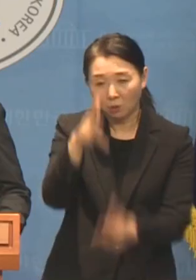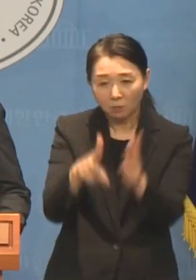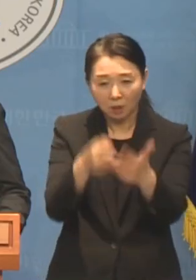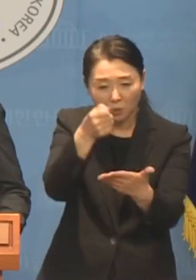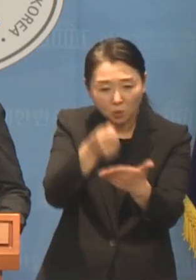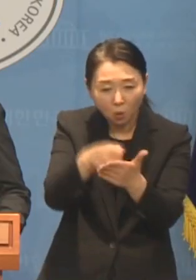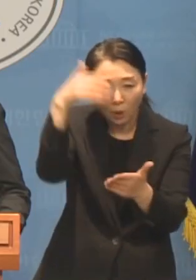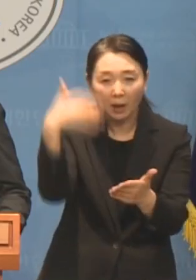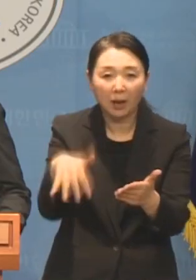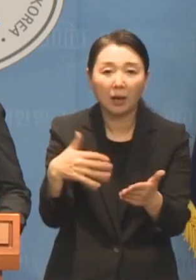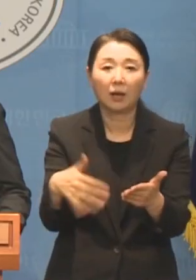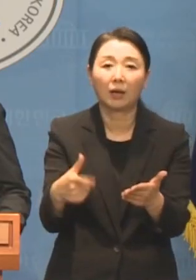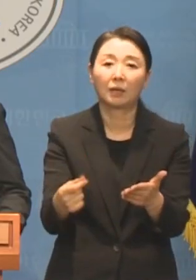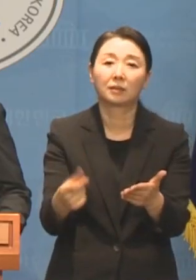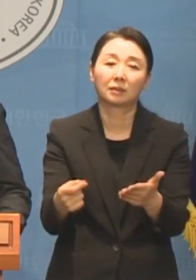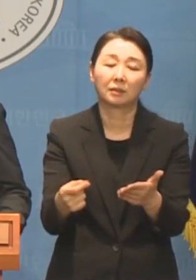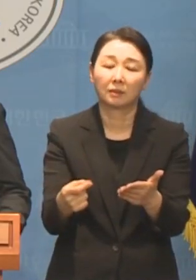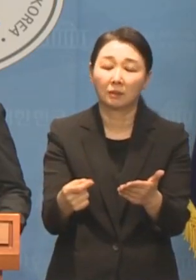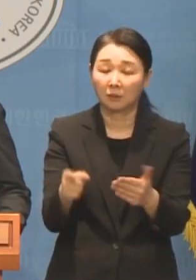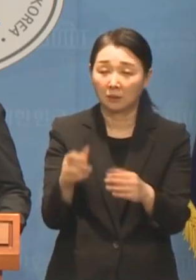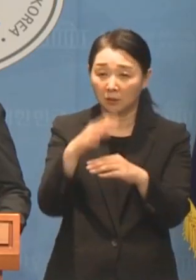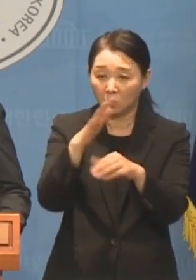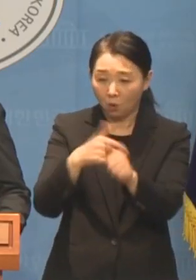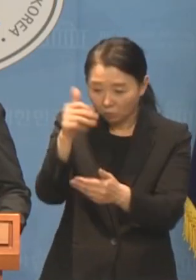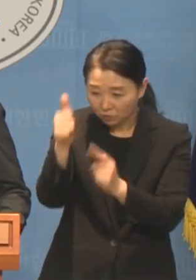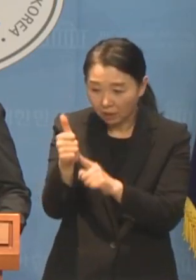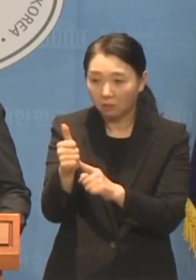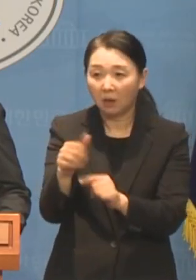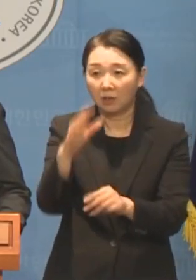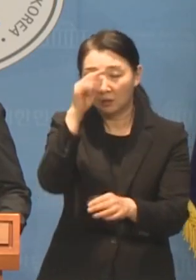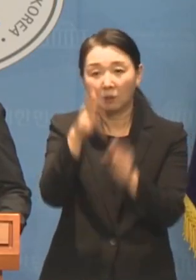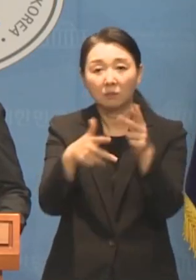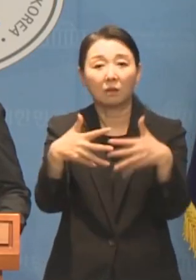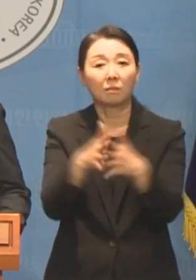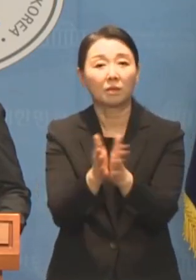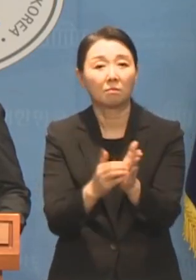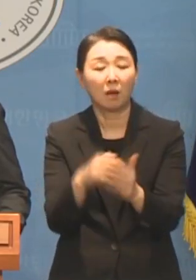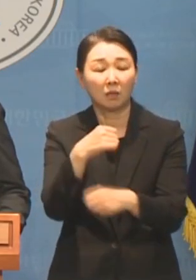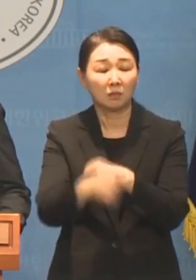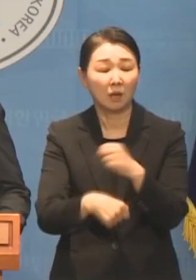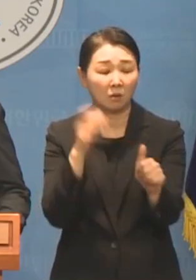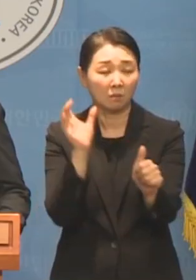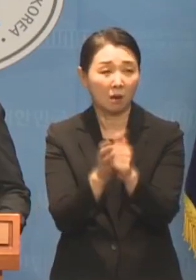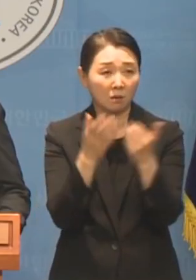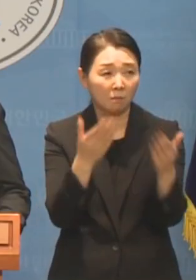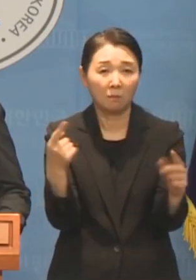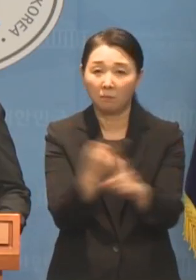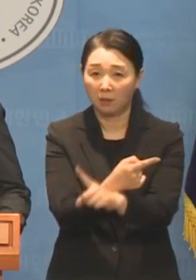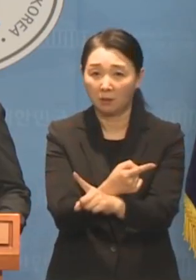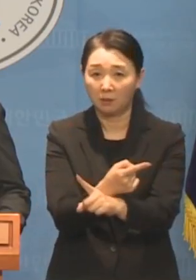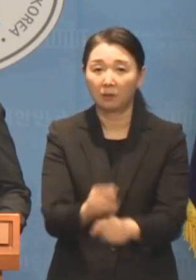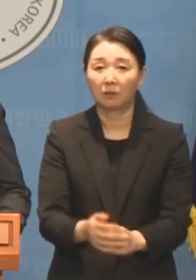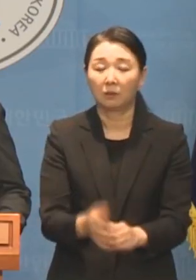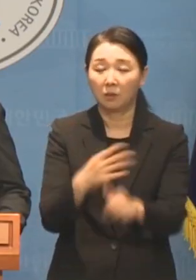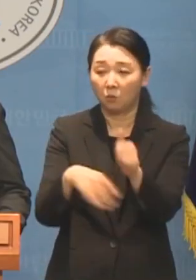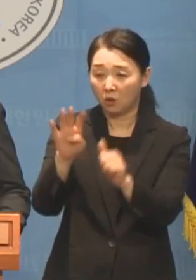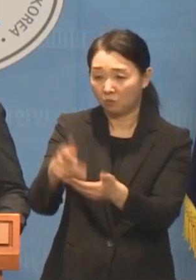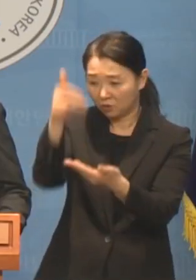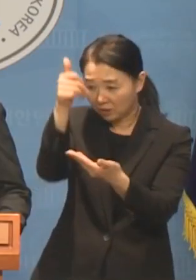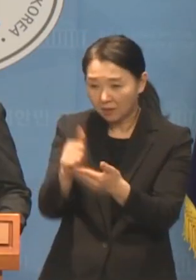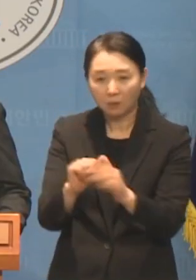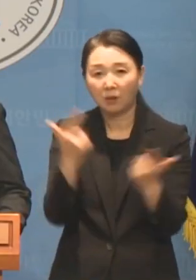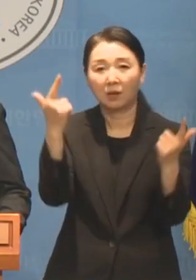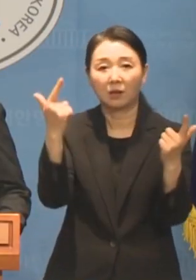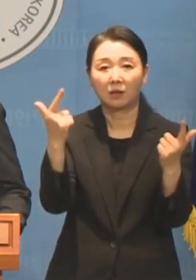상황에서 역시 김한섭 장관은 시범사업을 폐지하고 자율에 맡기도록 전환을 했습니다. 환경부 장관이